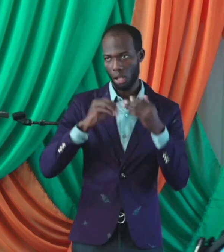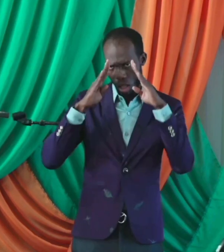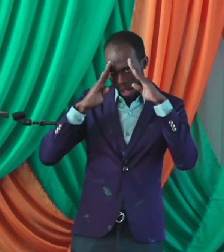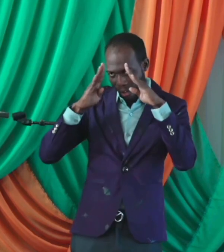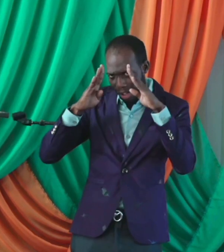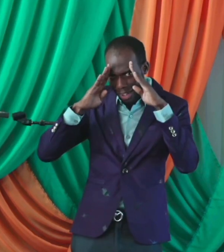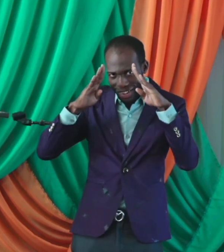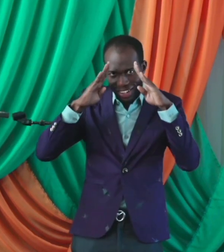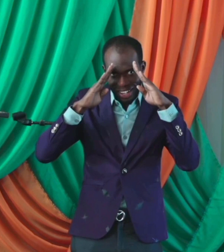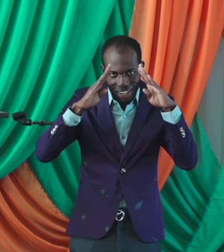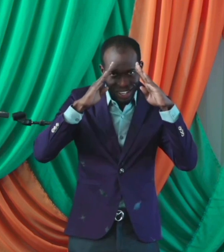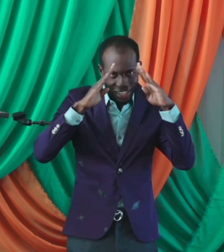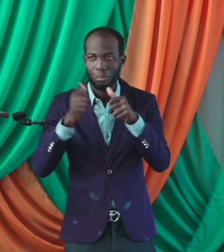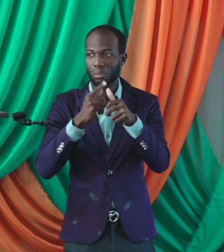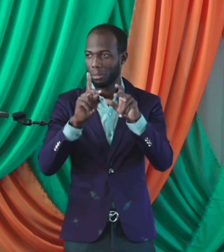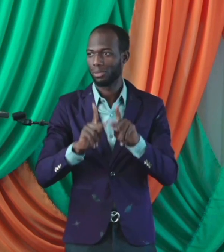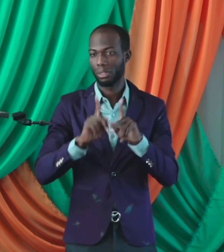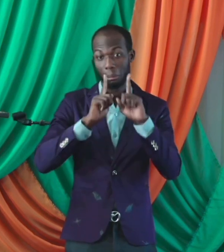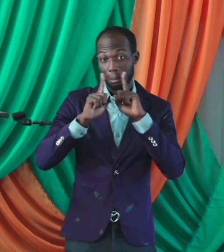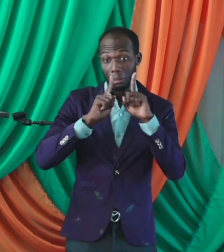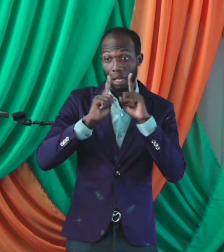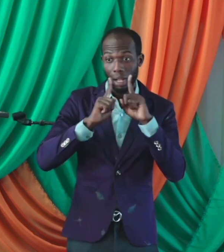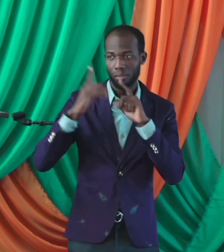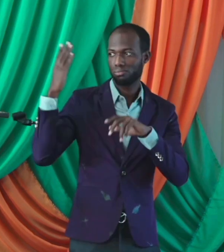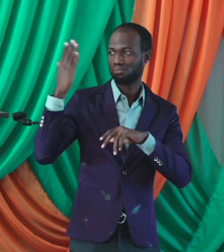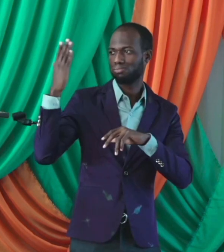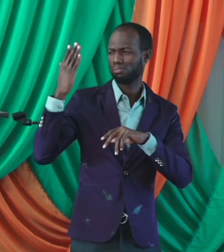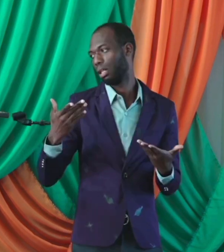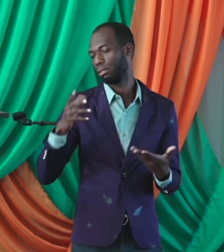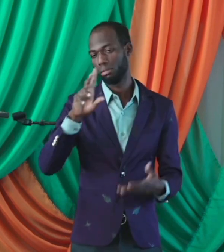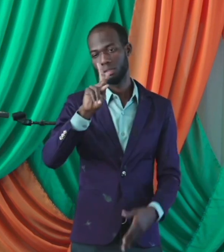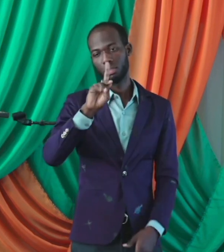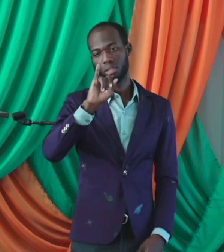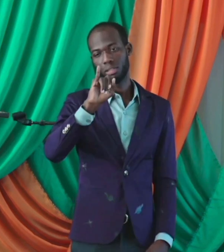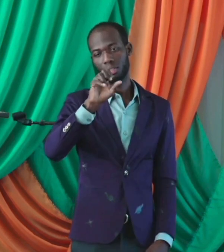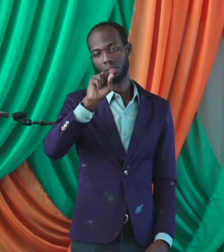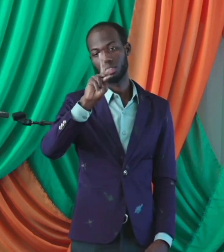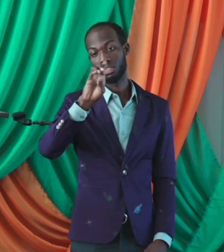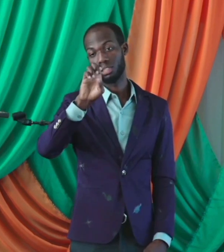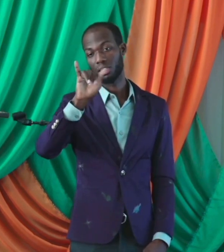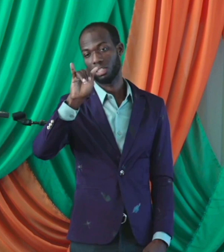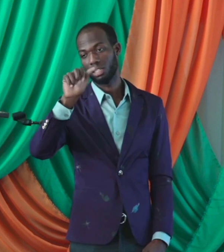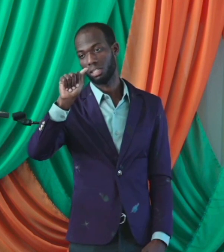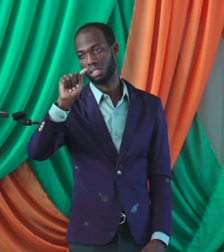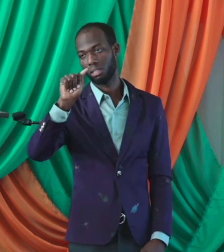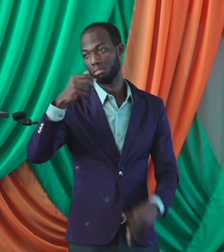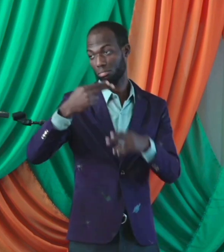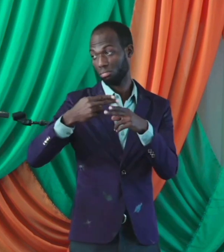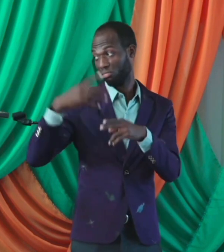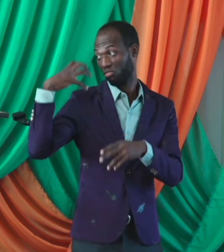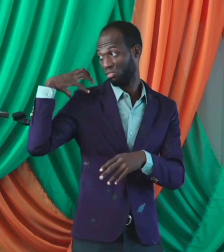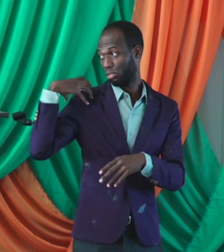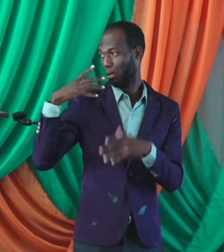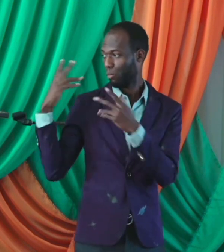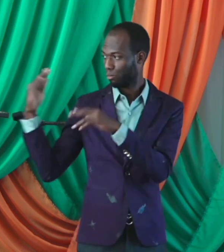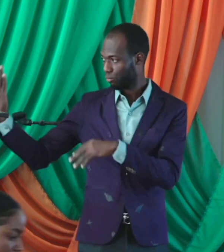présent, avec attention, nous attendons la première intervention qui a faite par recteur de l'Université Kiskeya, recteur Jacques Ilouma, que m'a